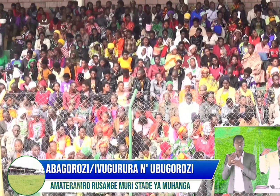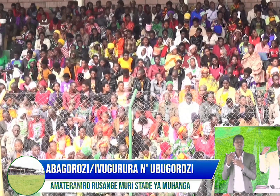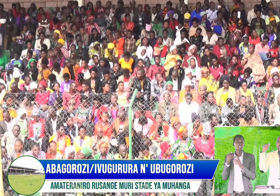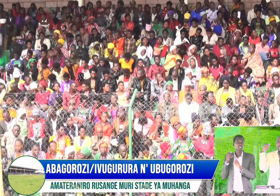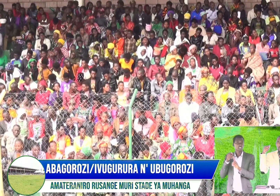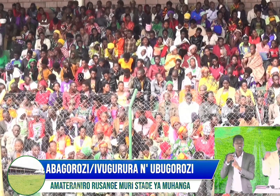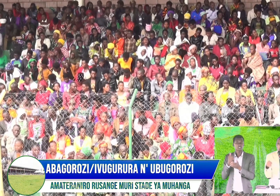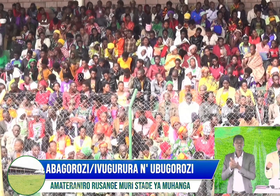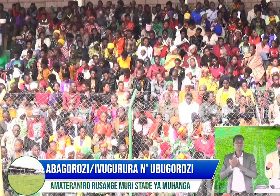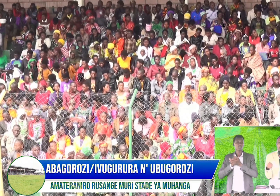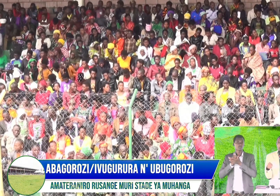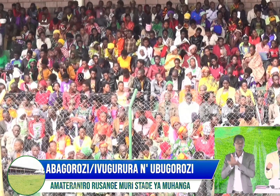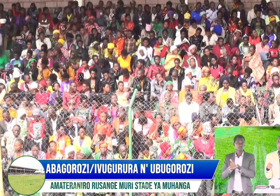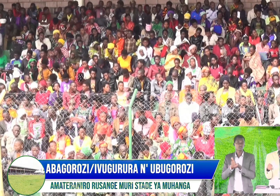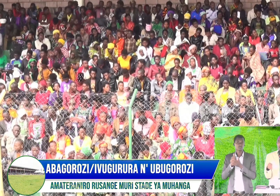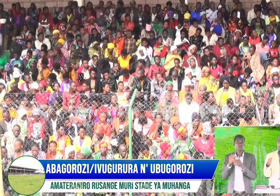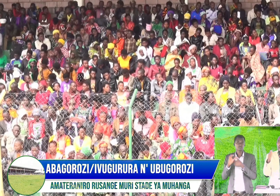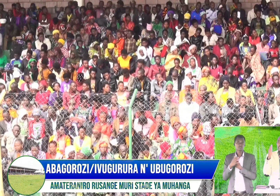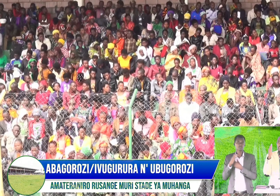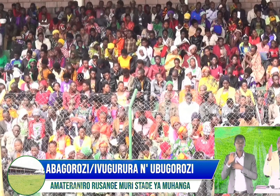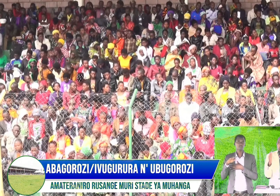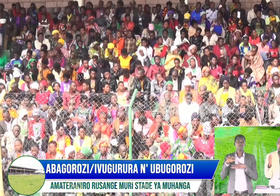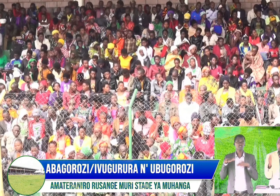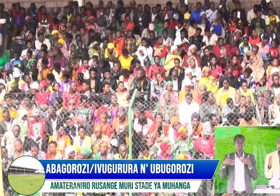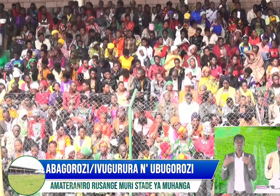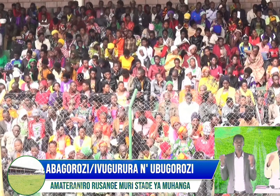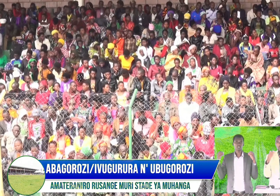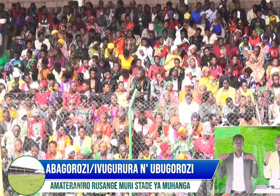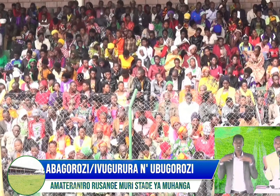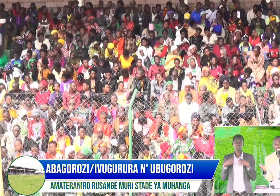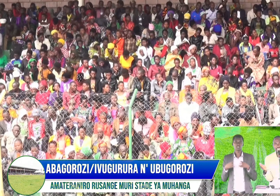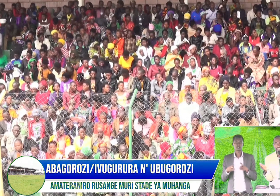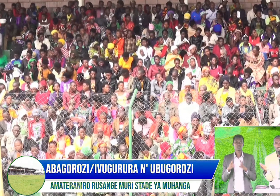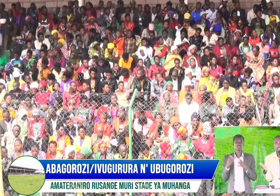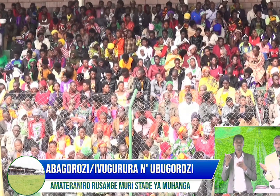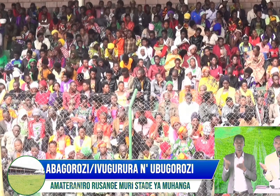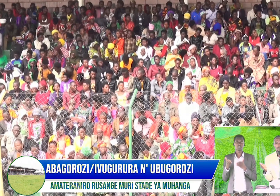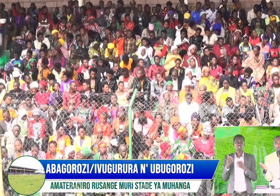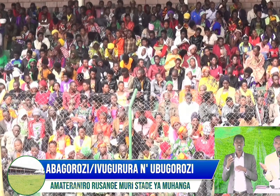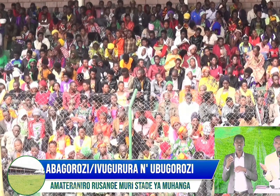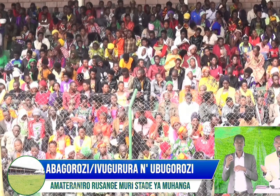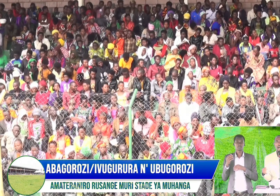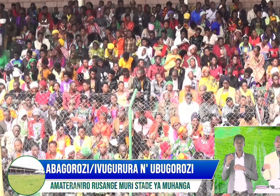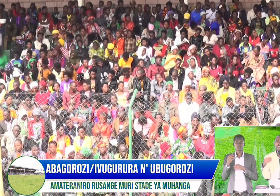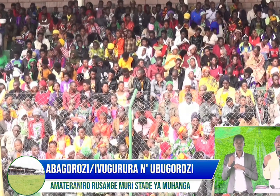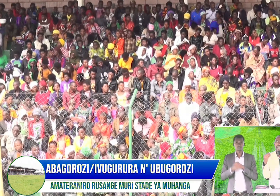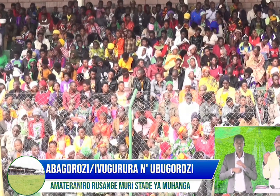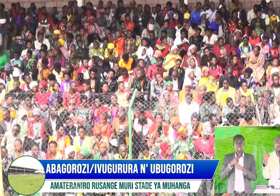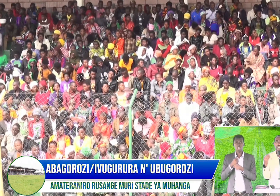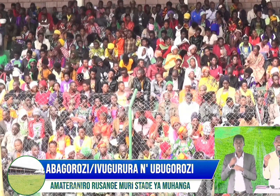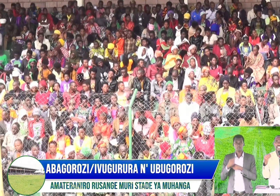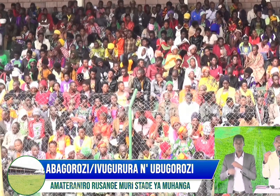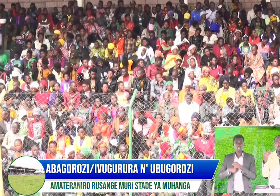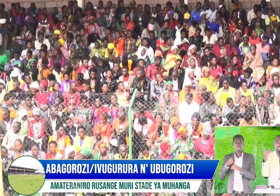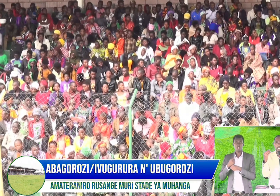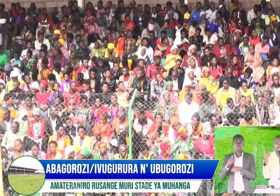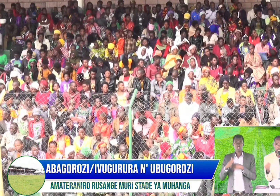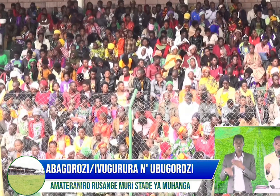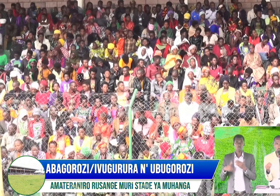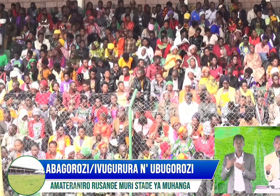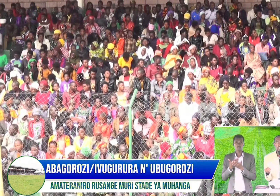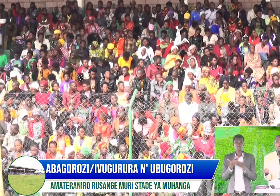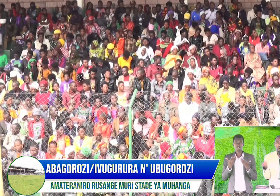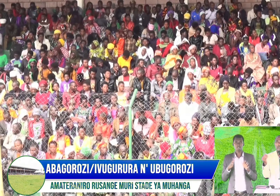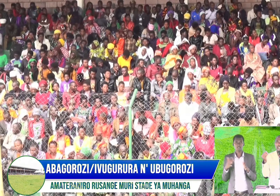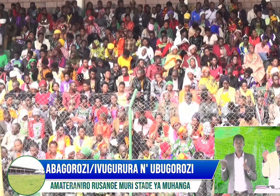se bikugaragaza ukuri. Imyaka yose urangije abantu bari bakwizeye